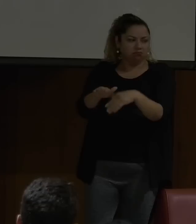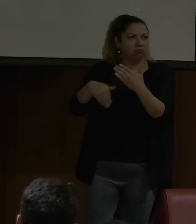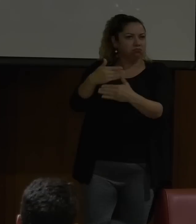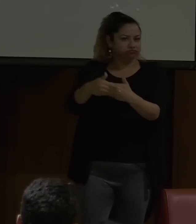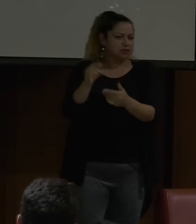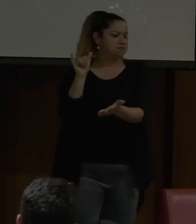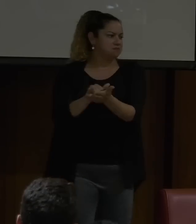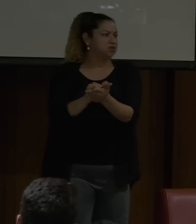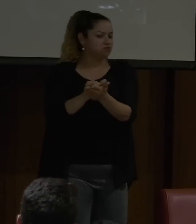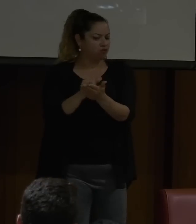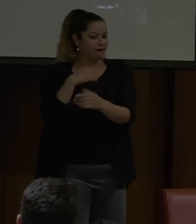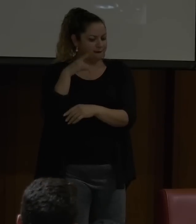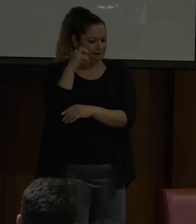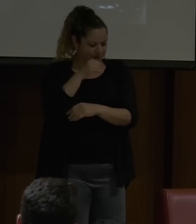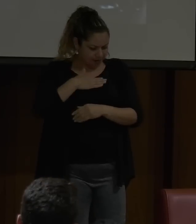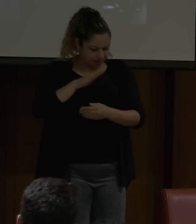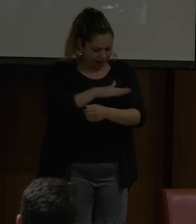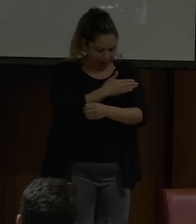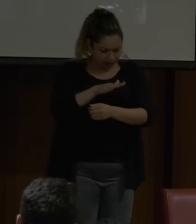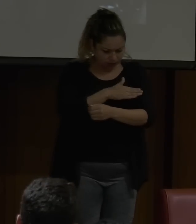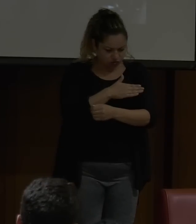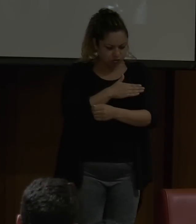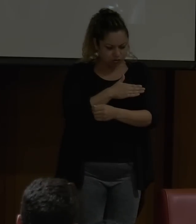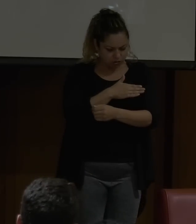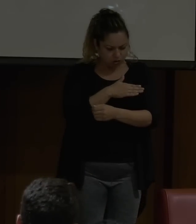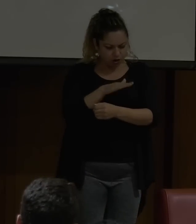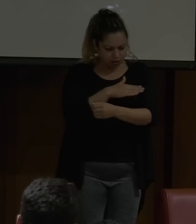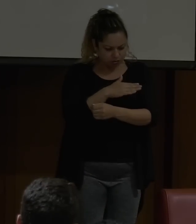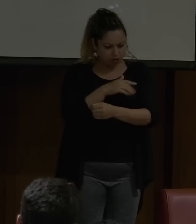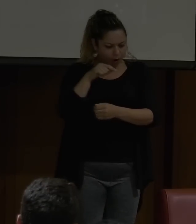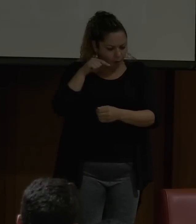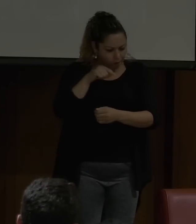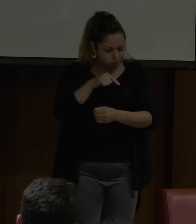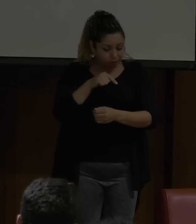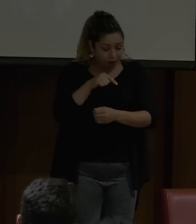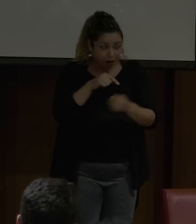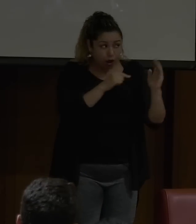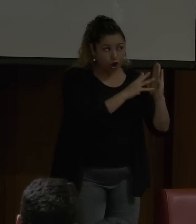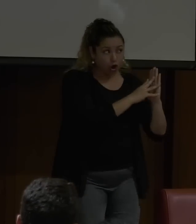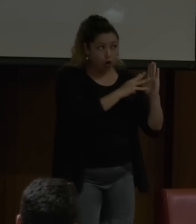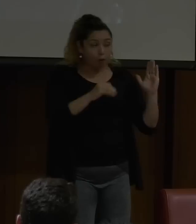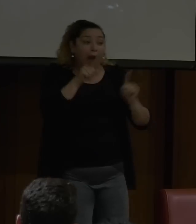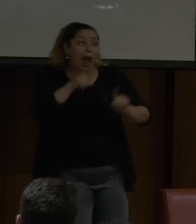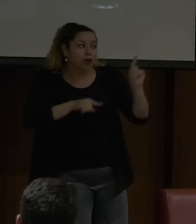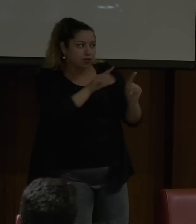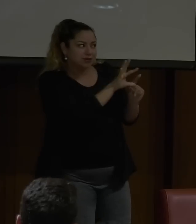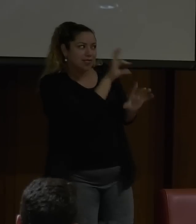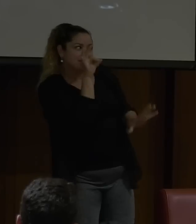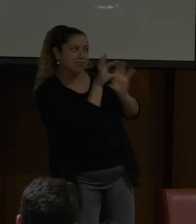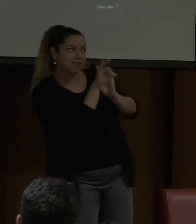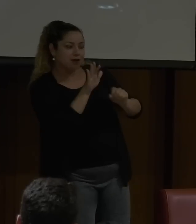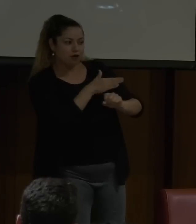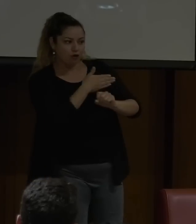en una de sus canciones, El Cantor de Patillal, ¿sí? Que había cogido cosas de Emiliano, que había aprendido con